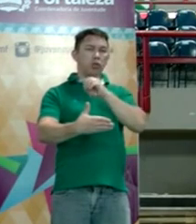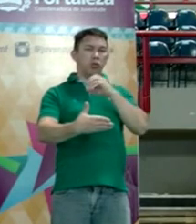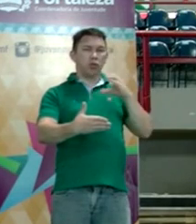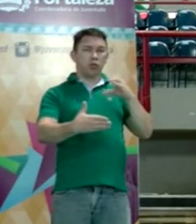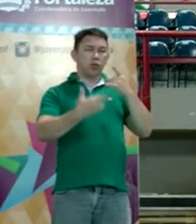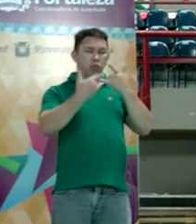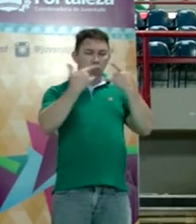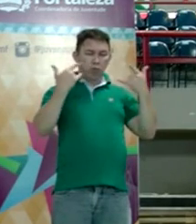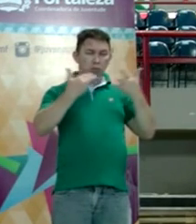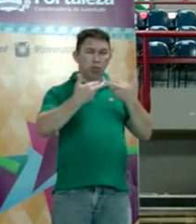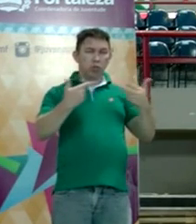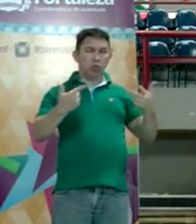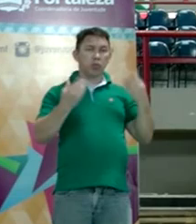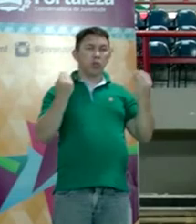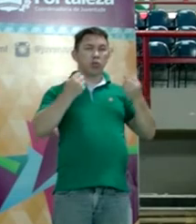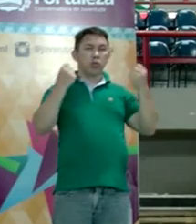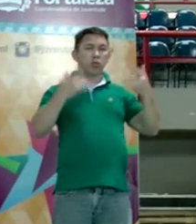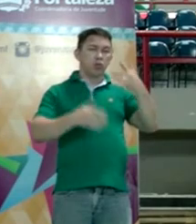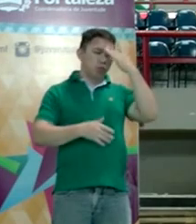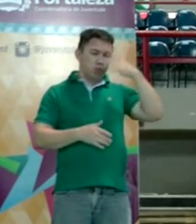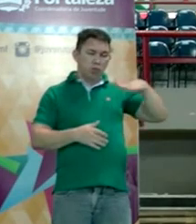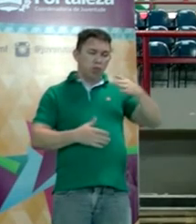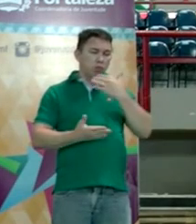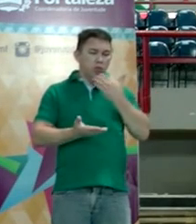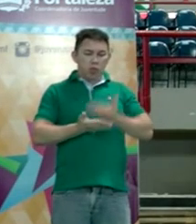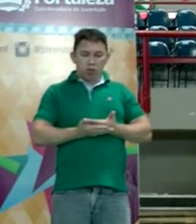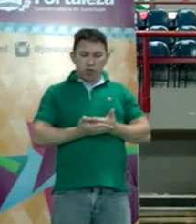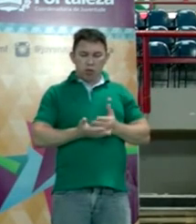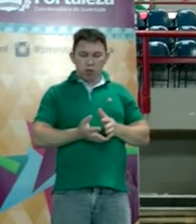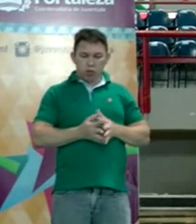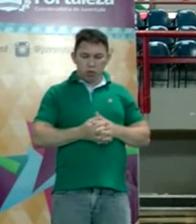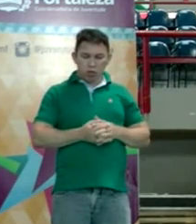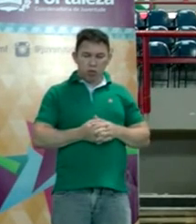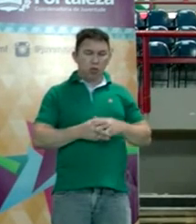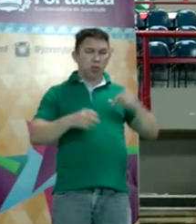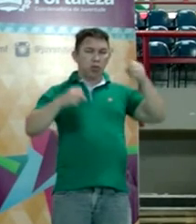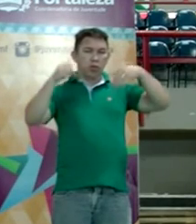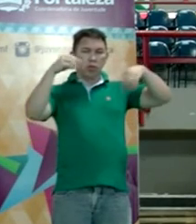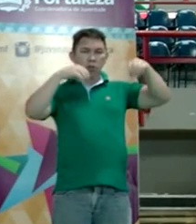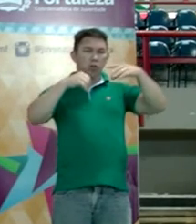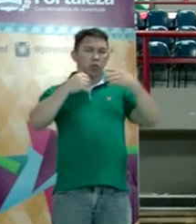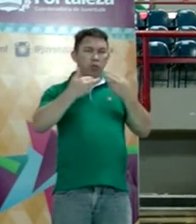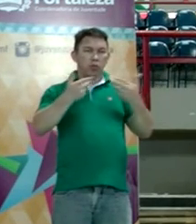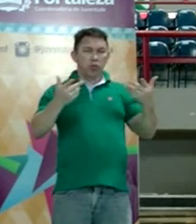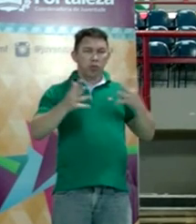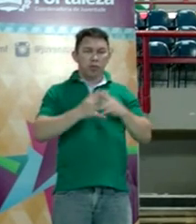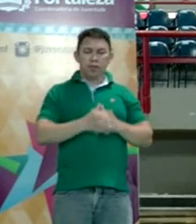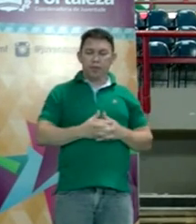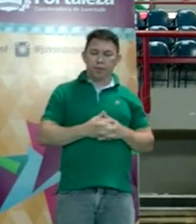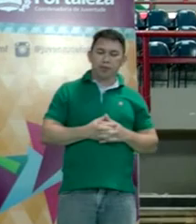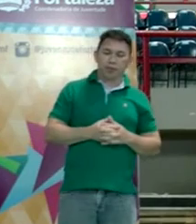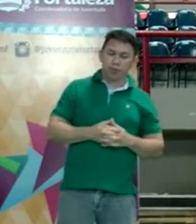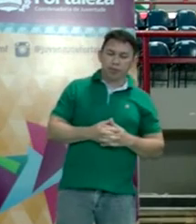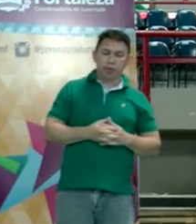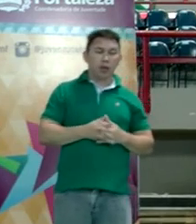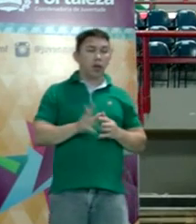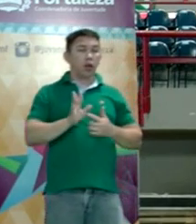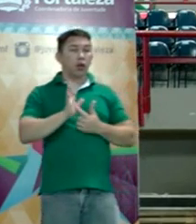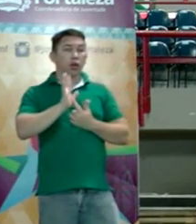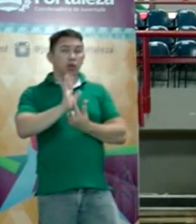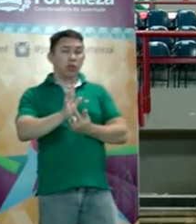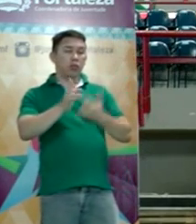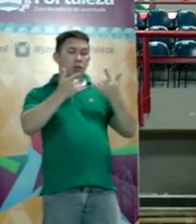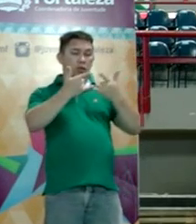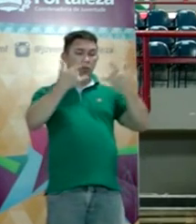ou capitalista. Coisas como essa que deixaram as pessoas tão impressionadas. Uma discoteca, uma coisa do gênero, né? Ou seja, eles não queriam mostrar